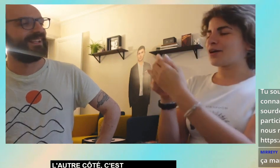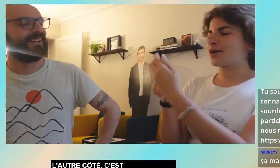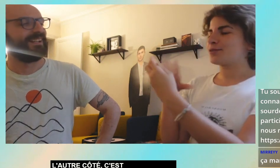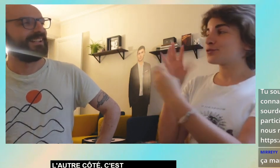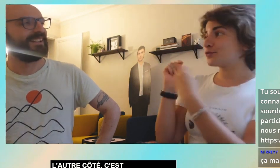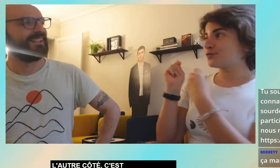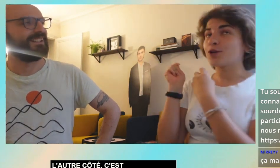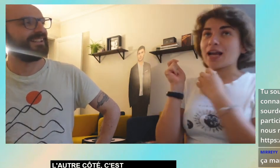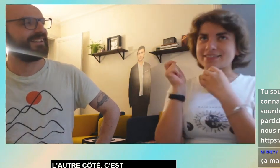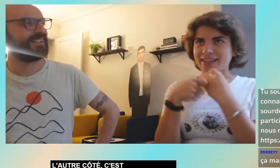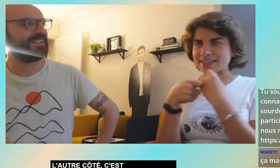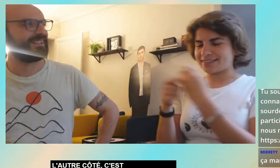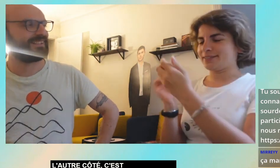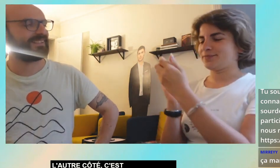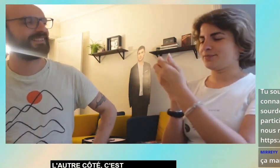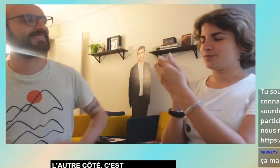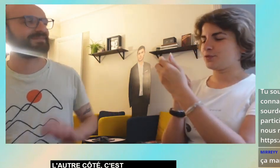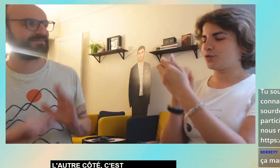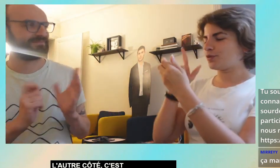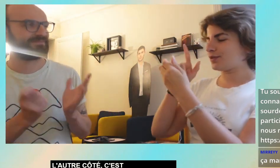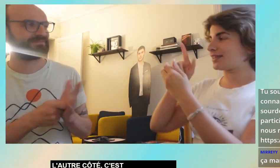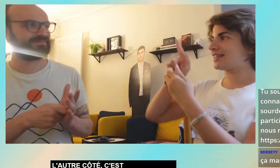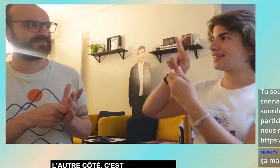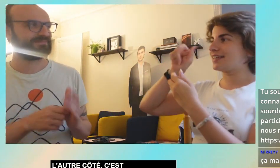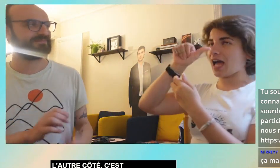Alors, il faut la date de